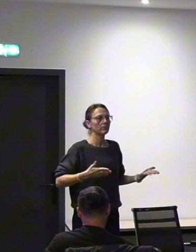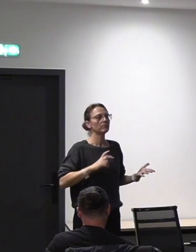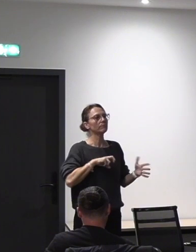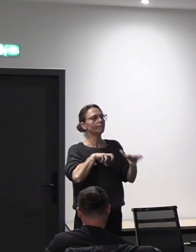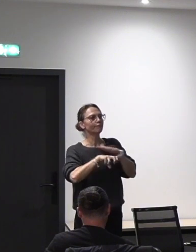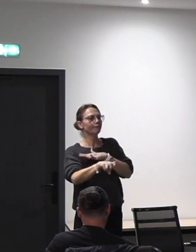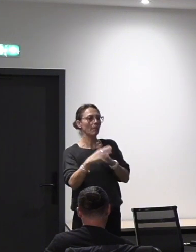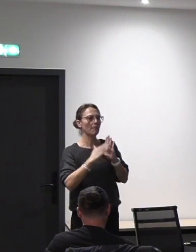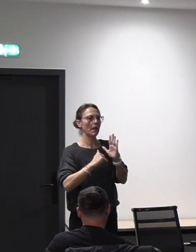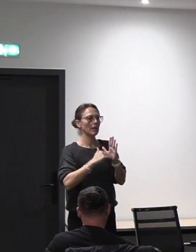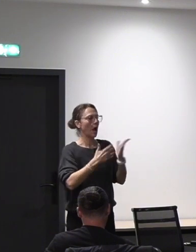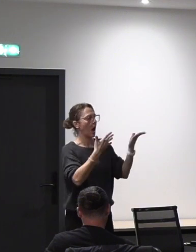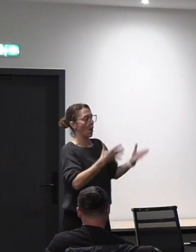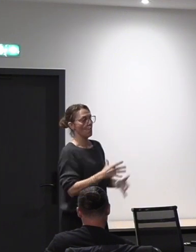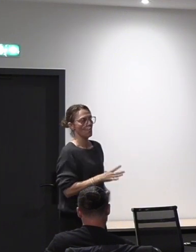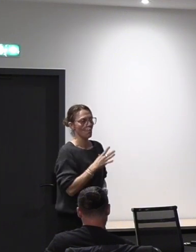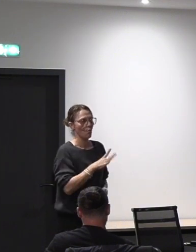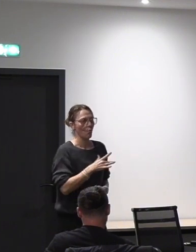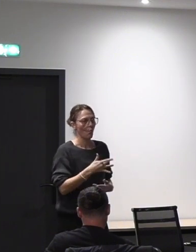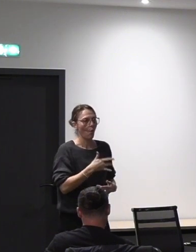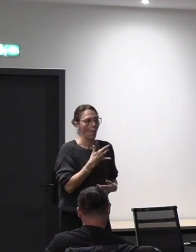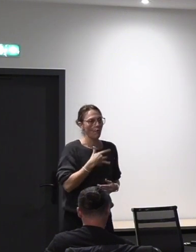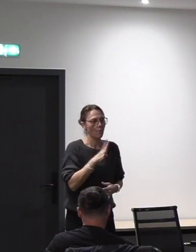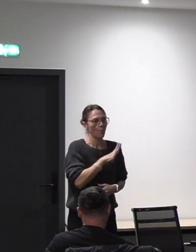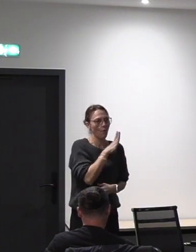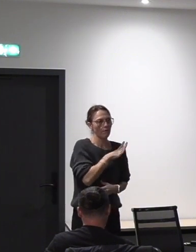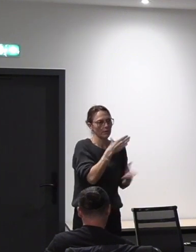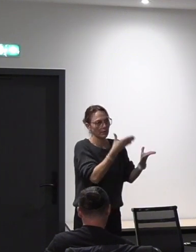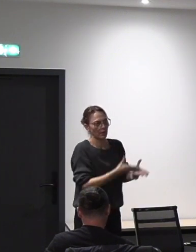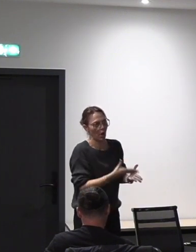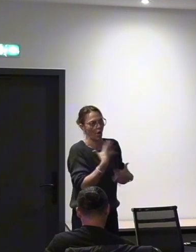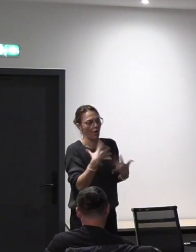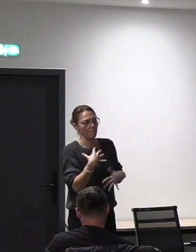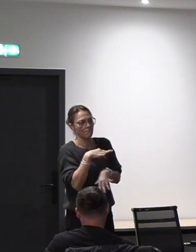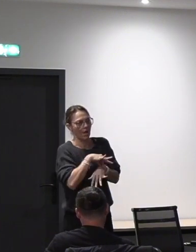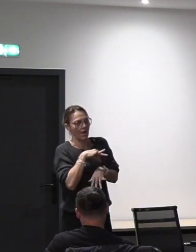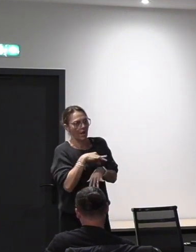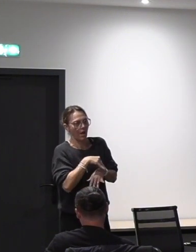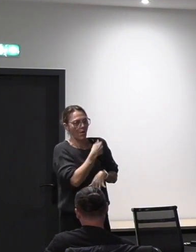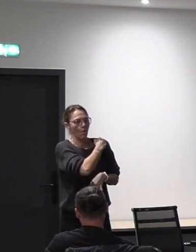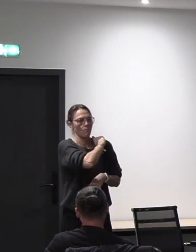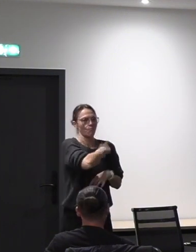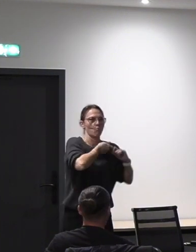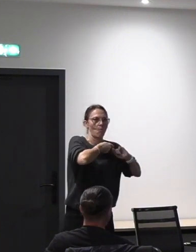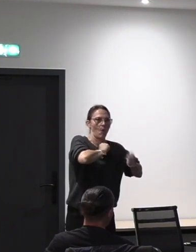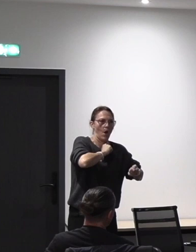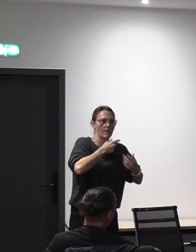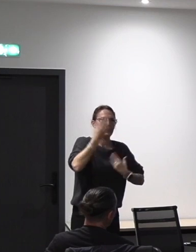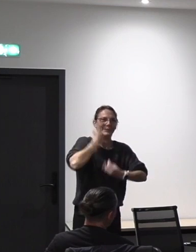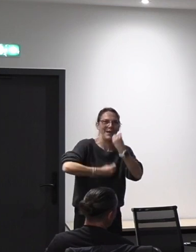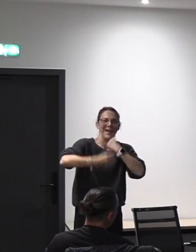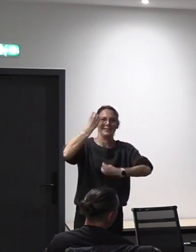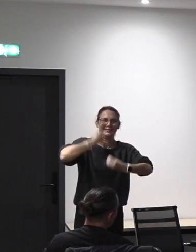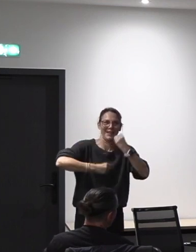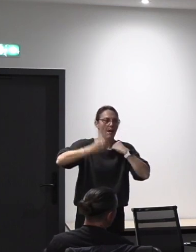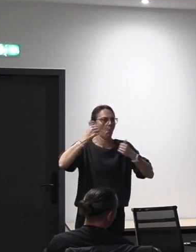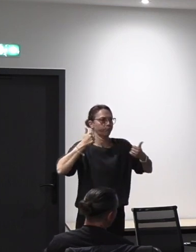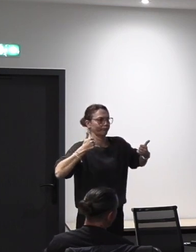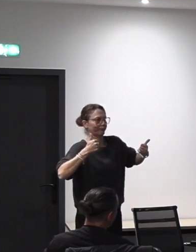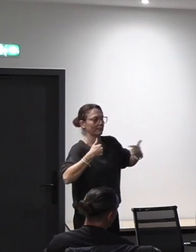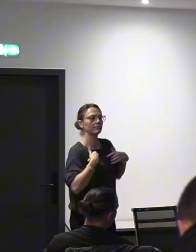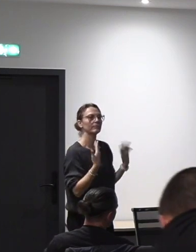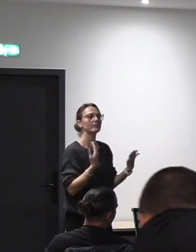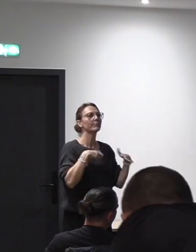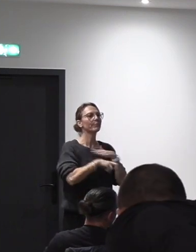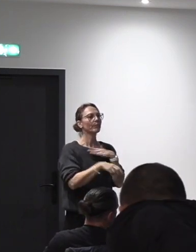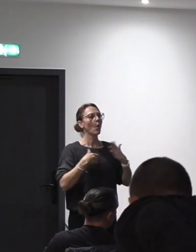peu, le pauvre monsieur Caillol a eu ce plexus brachial, mon Dieu, on va super bien s'occuper de lui. Et quand je sors de réa, dans mon lit